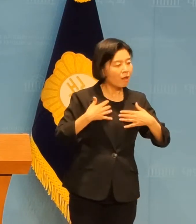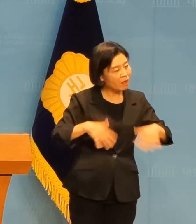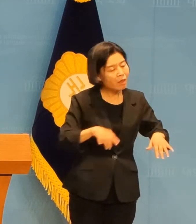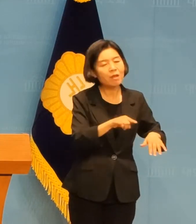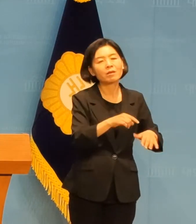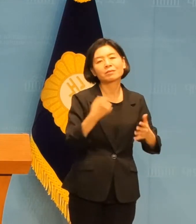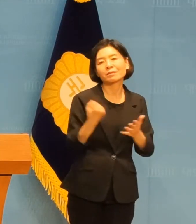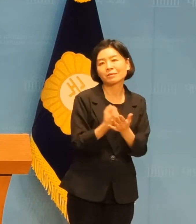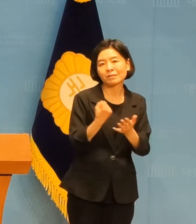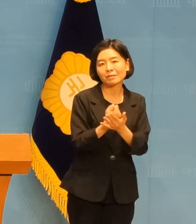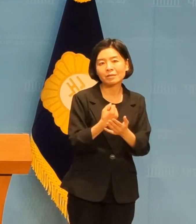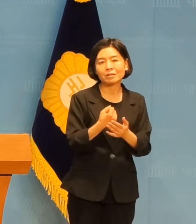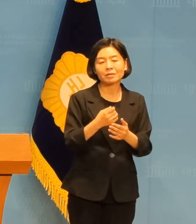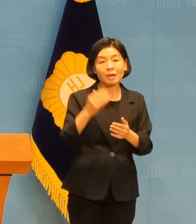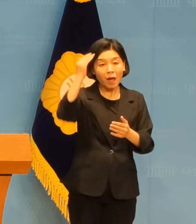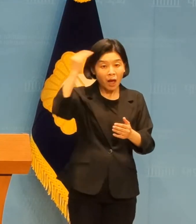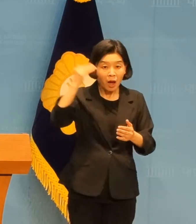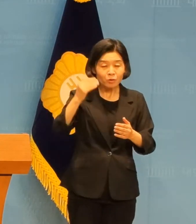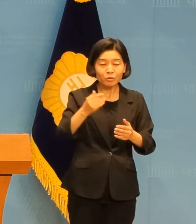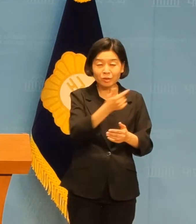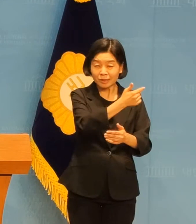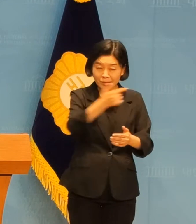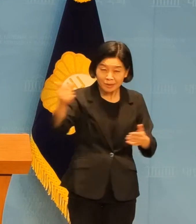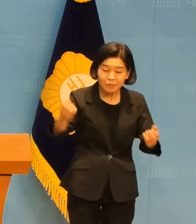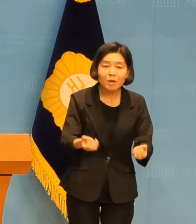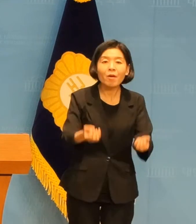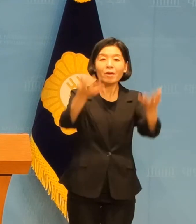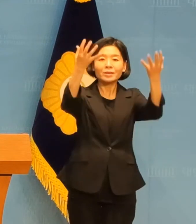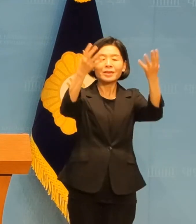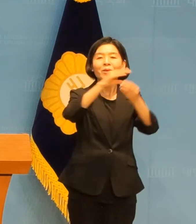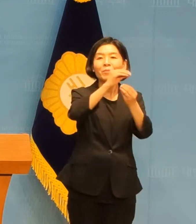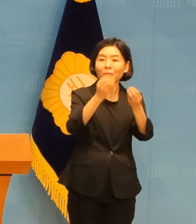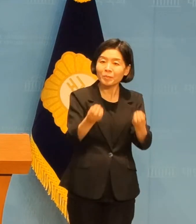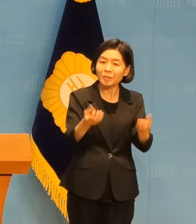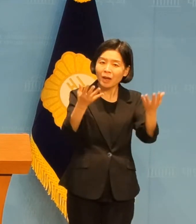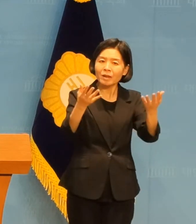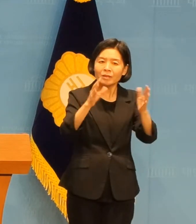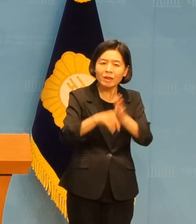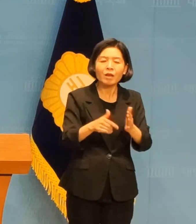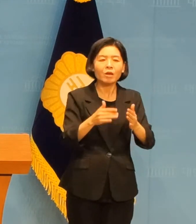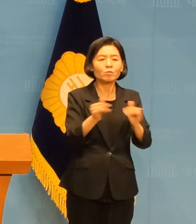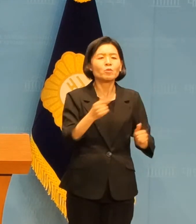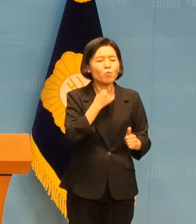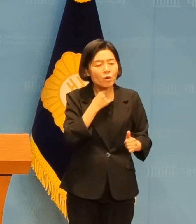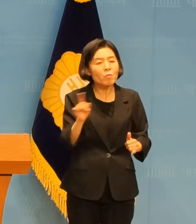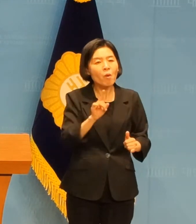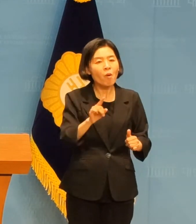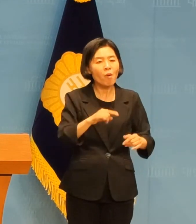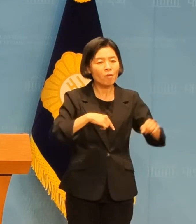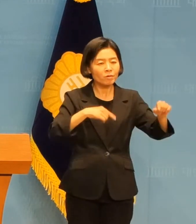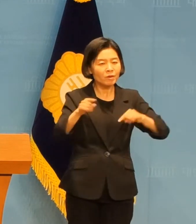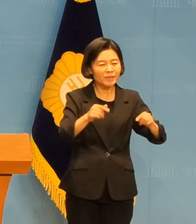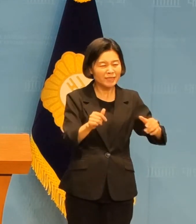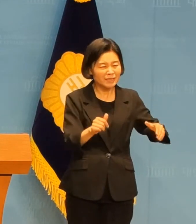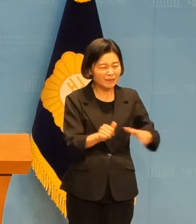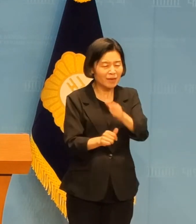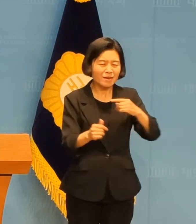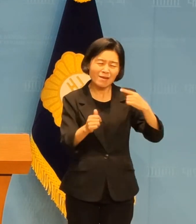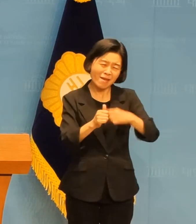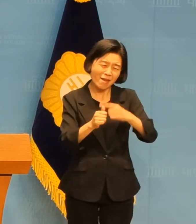민족 대명절 한가위, 우리 국민께서 바라신 것은 결코 저열한 정치 공세가